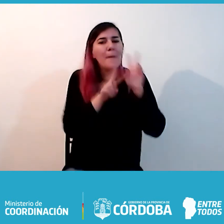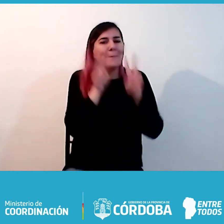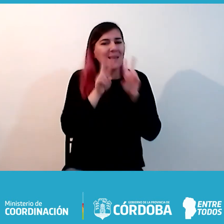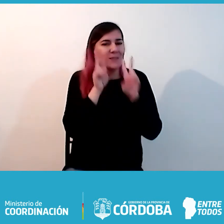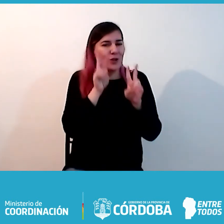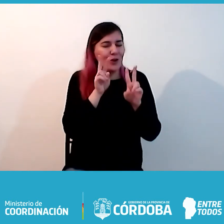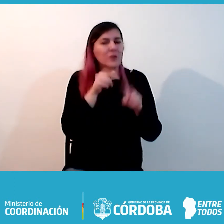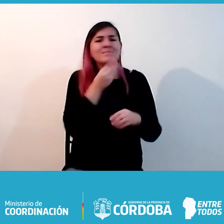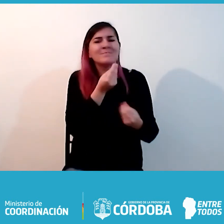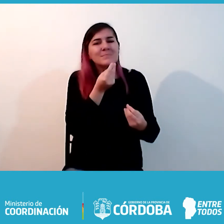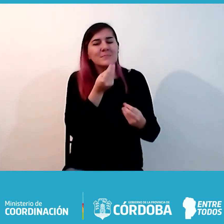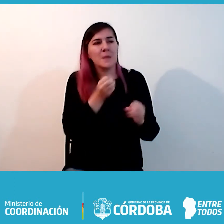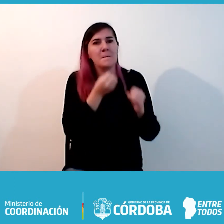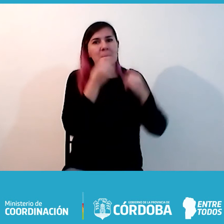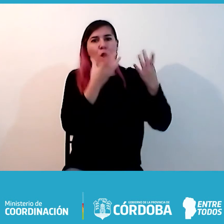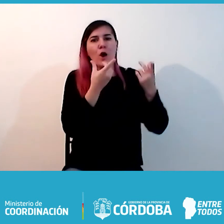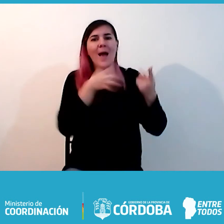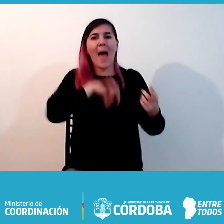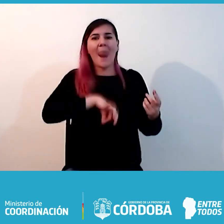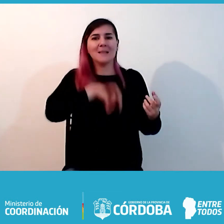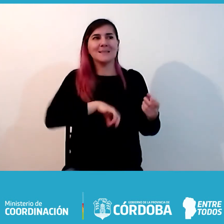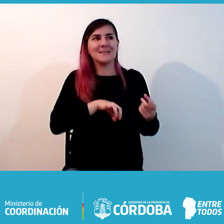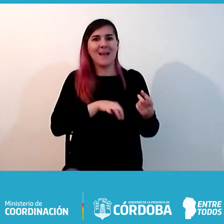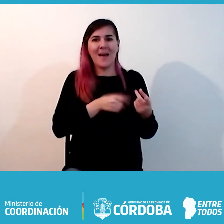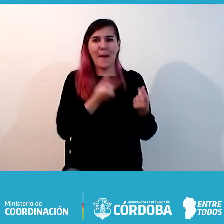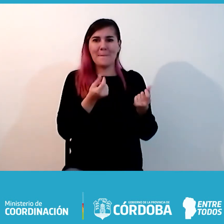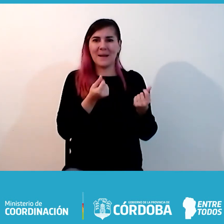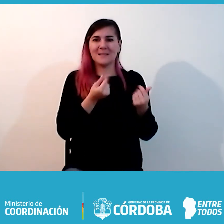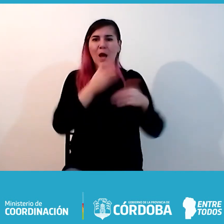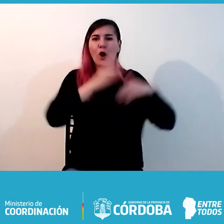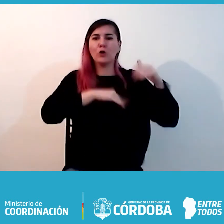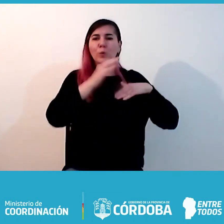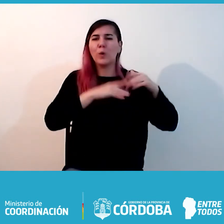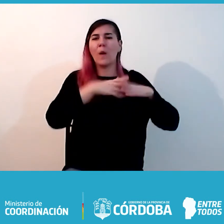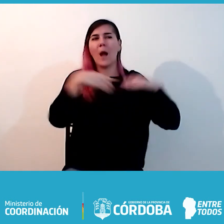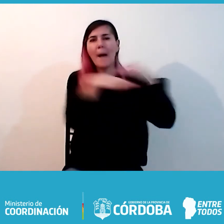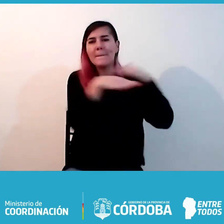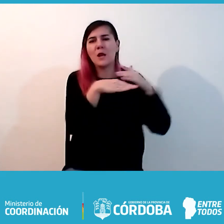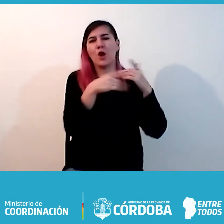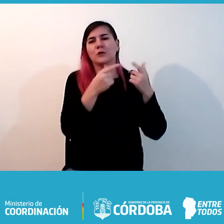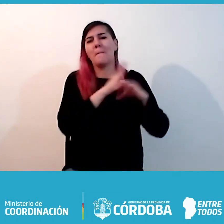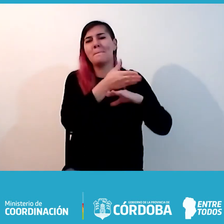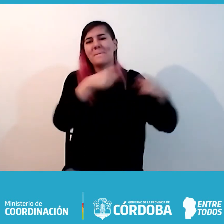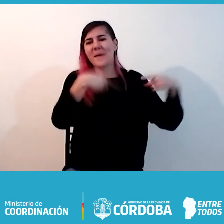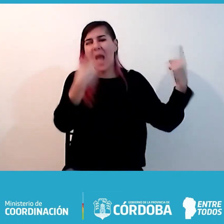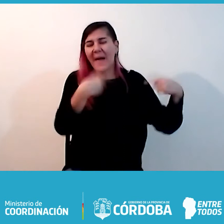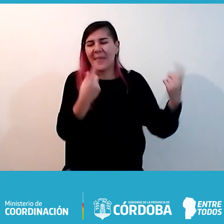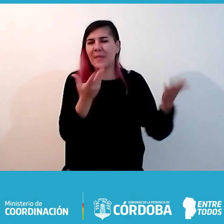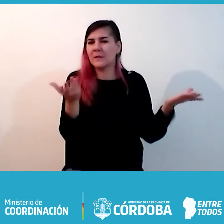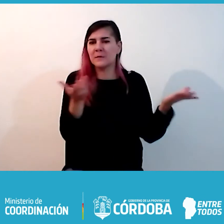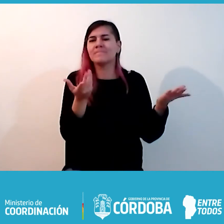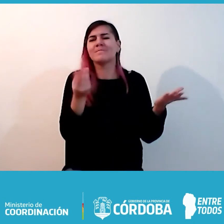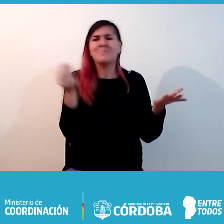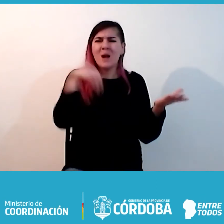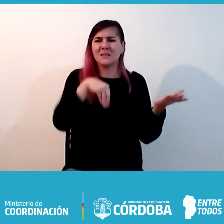lo que se persigue es maximizar las ganancias de las empresas constructoras de caminos, peajes, en función de lo mencionado, sumado a ello la